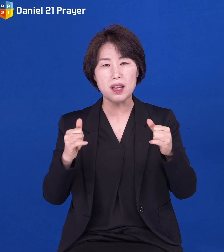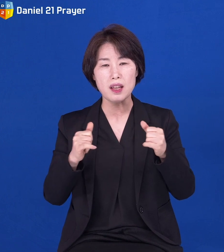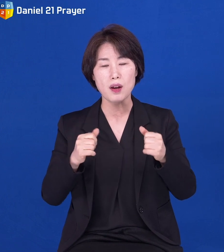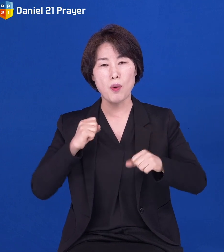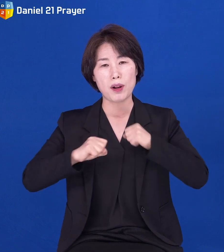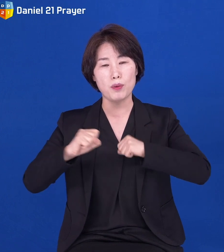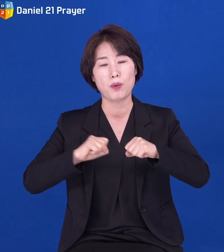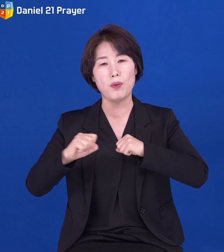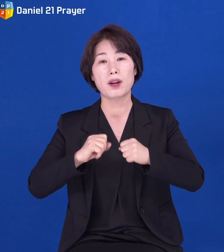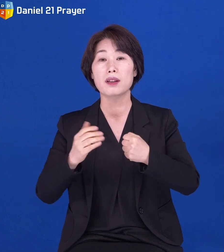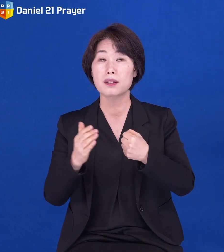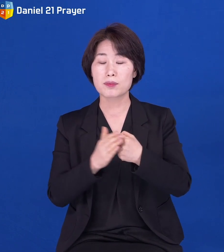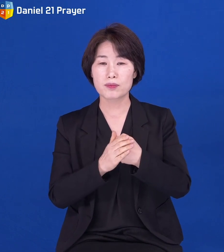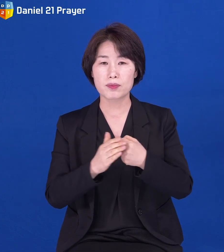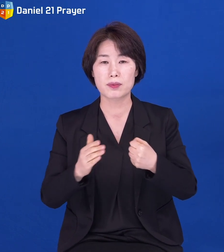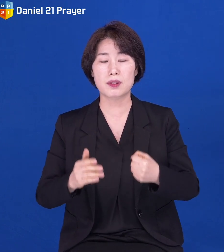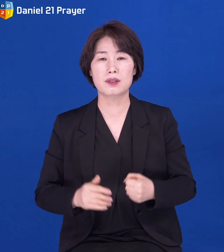제가